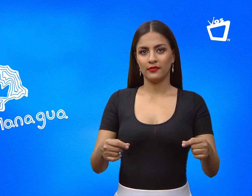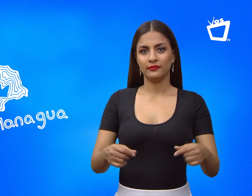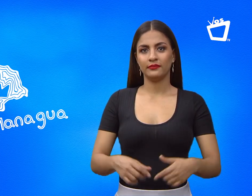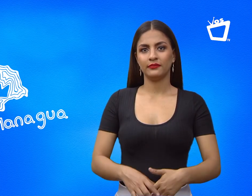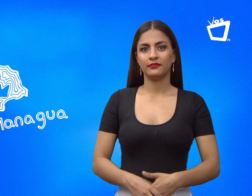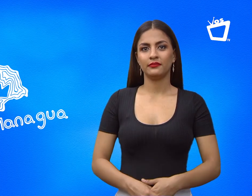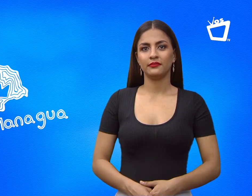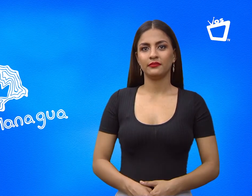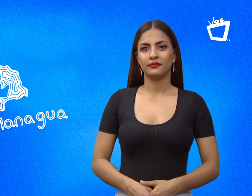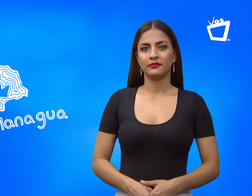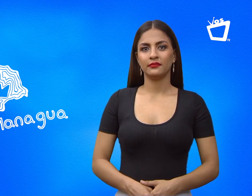Managua.